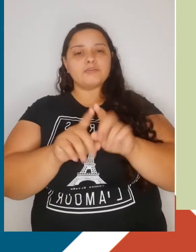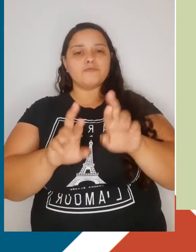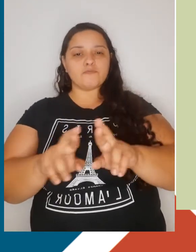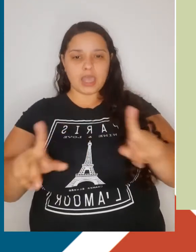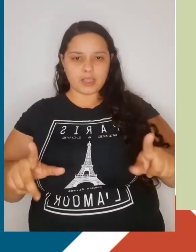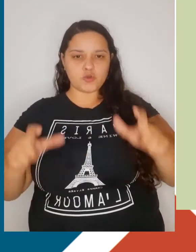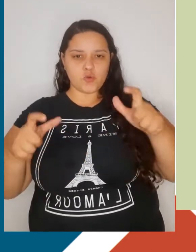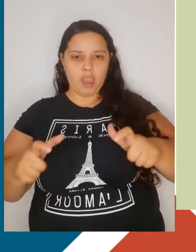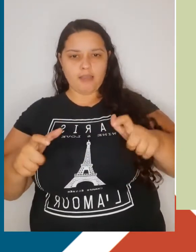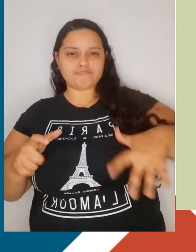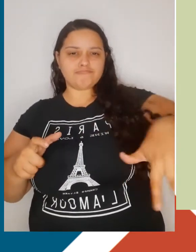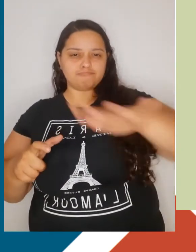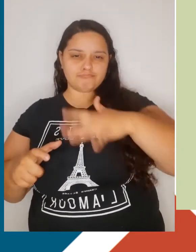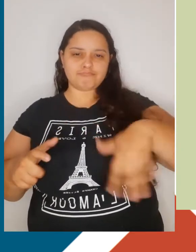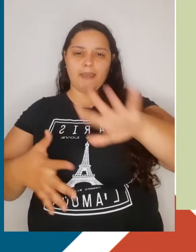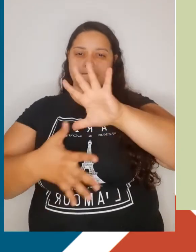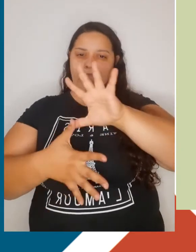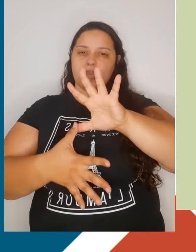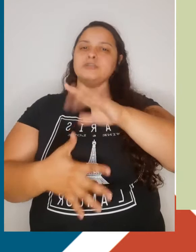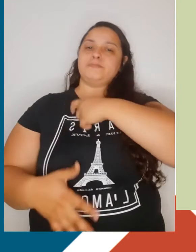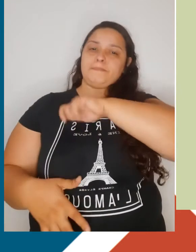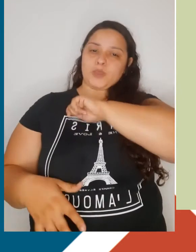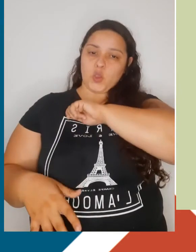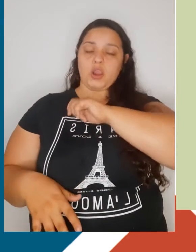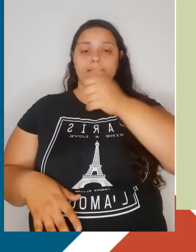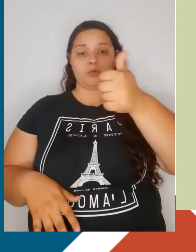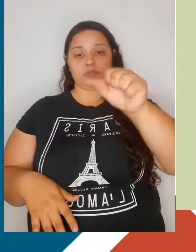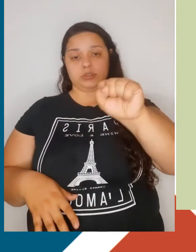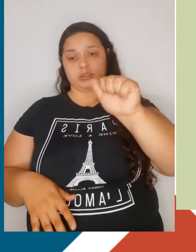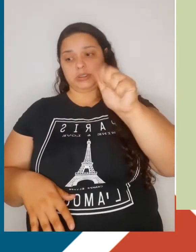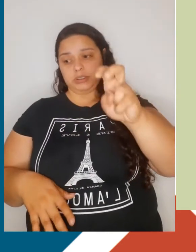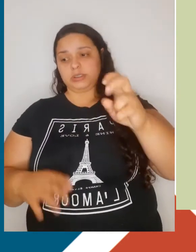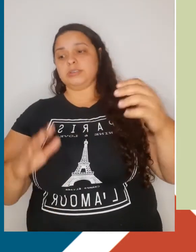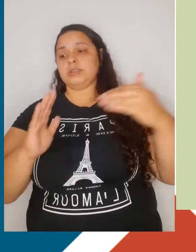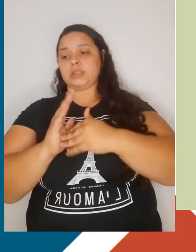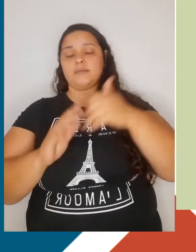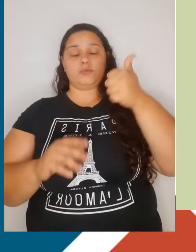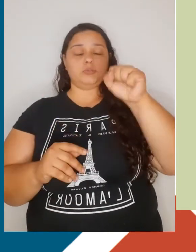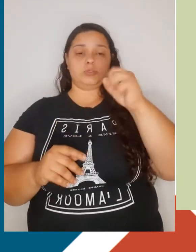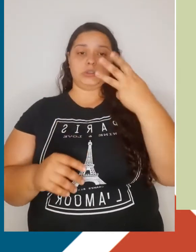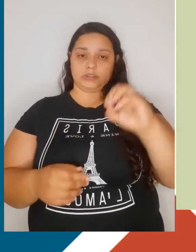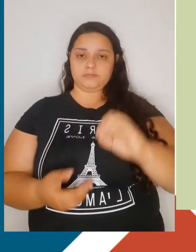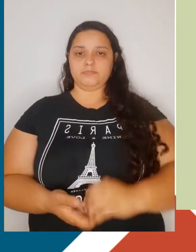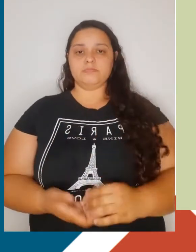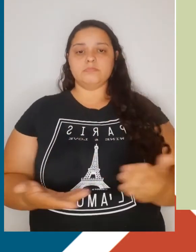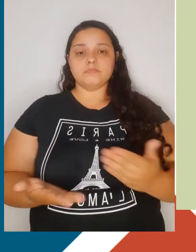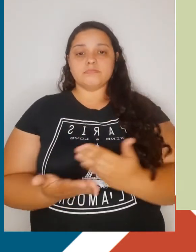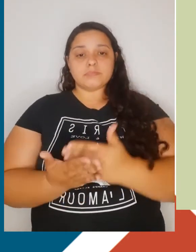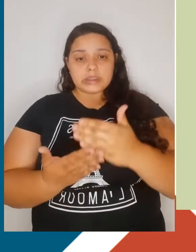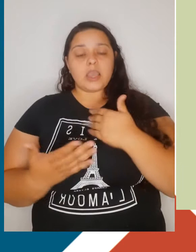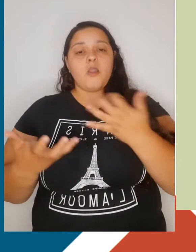1804 e também de diferentes territórios da América Espanhola entre 1815 e